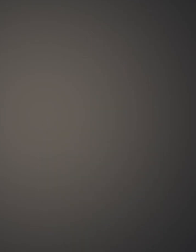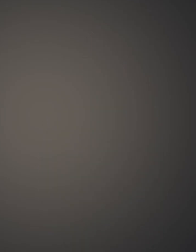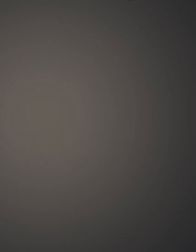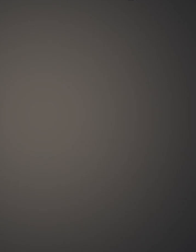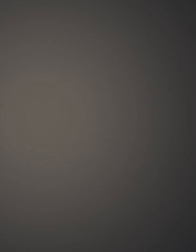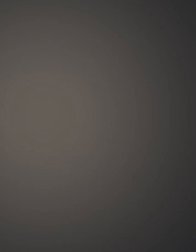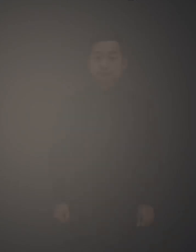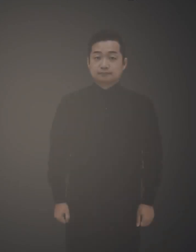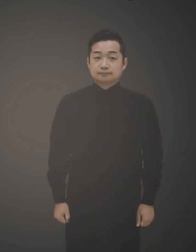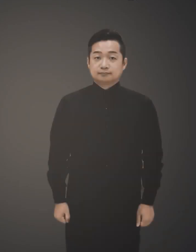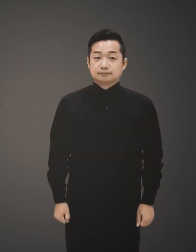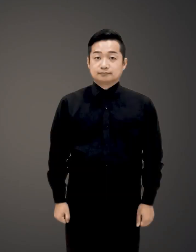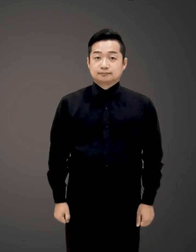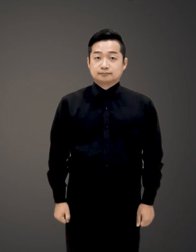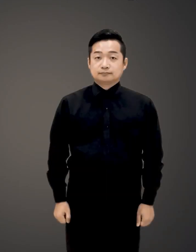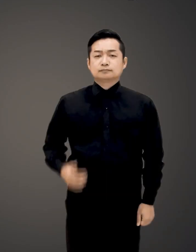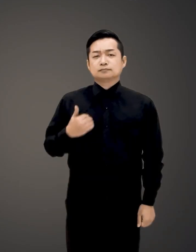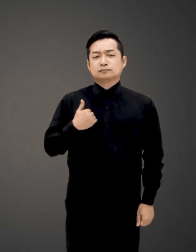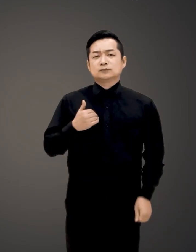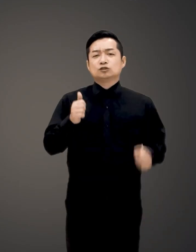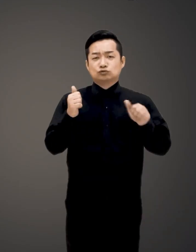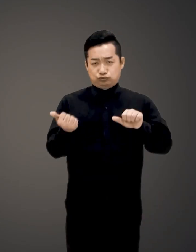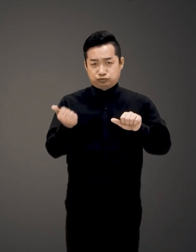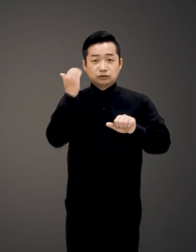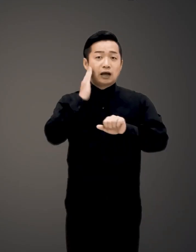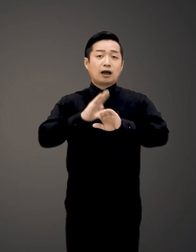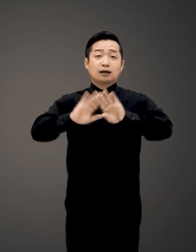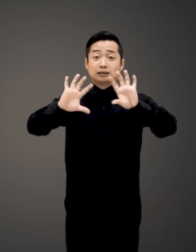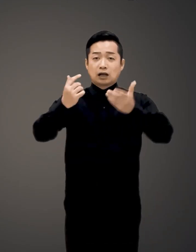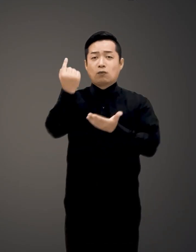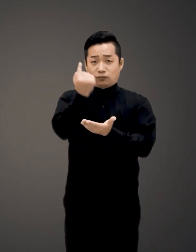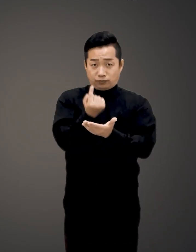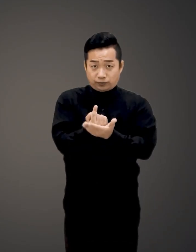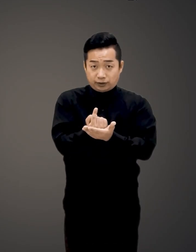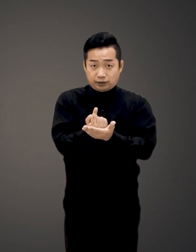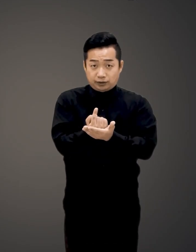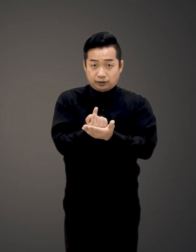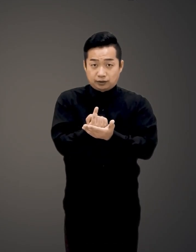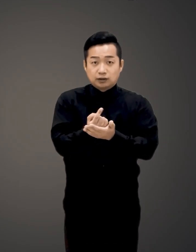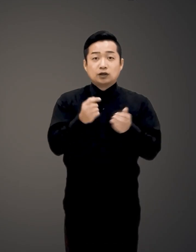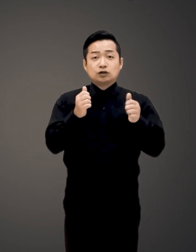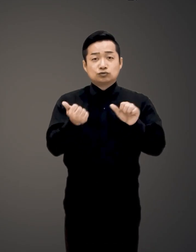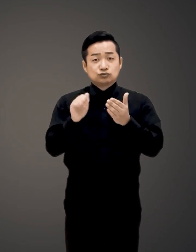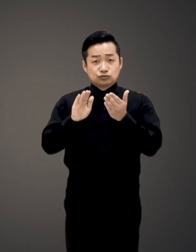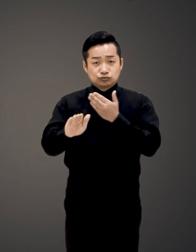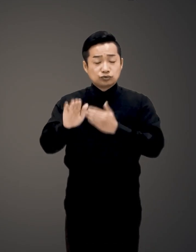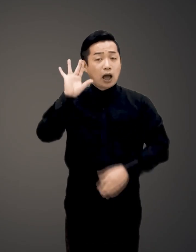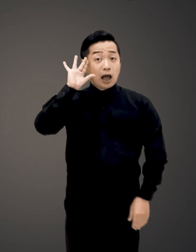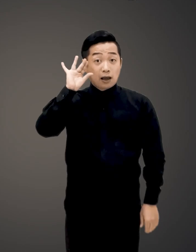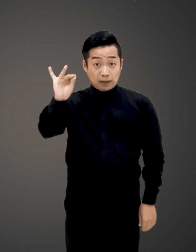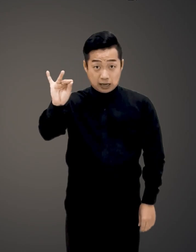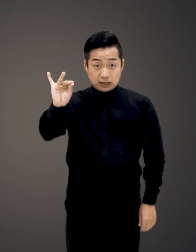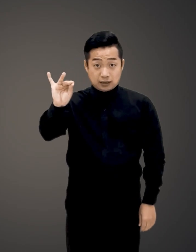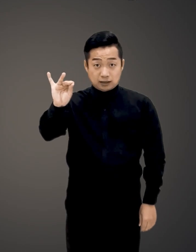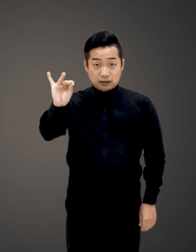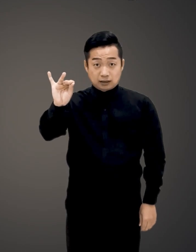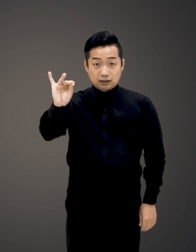나는 죽어서 천국에 왔다. 죽은 지 100일이